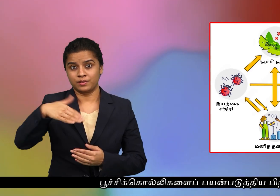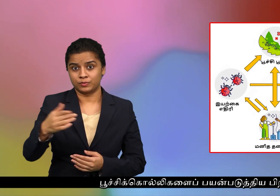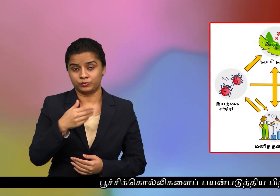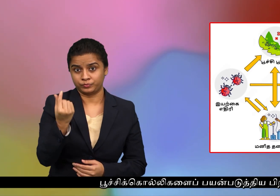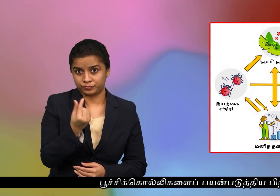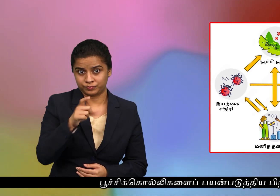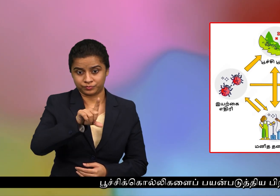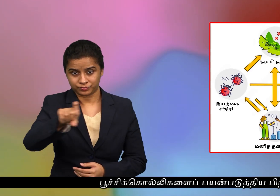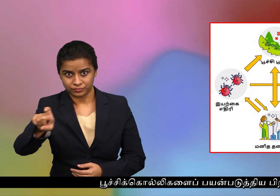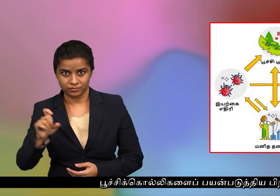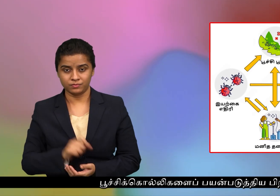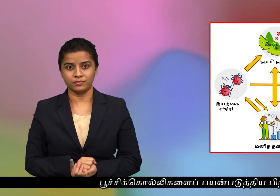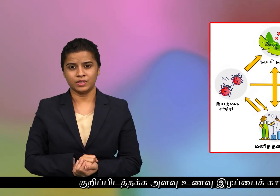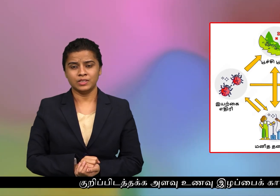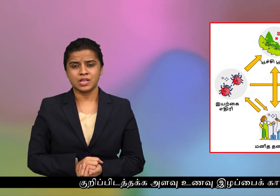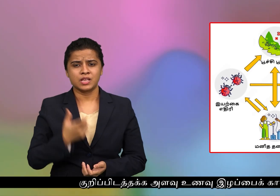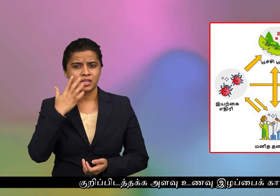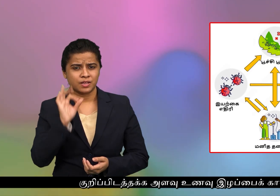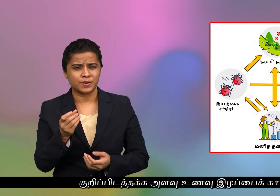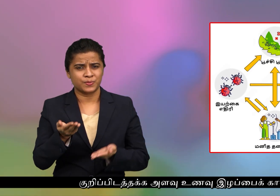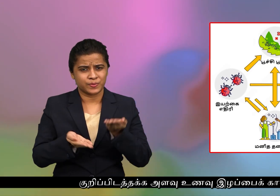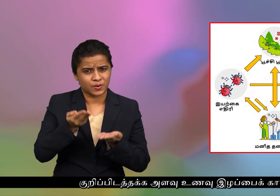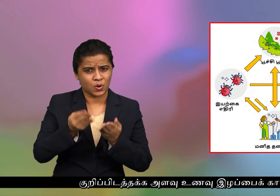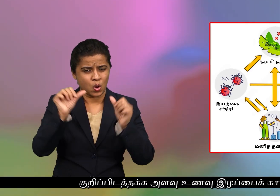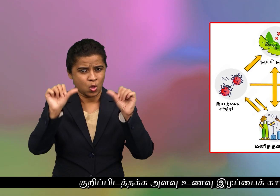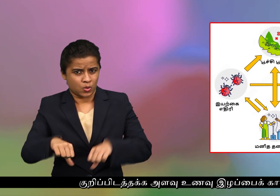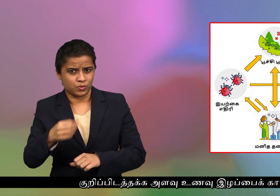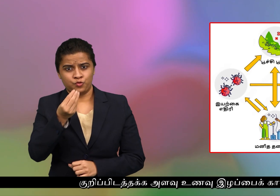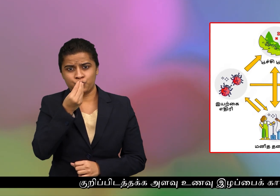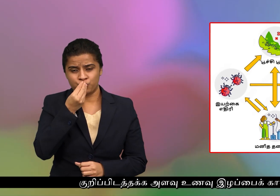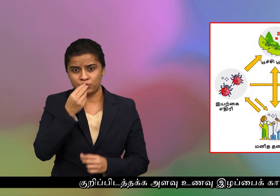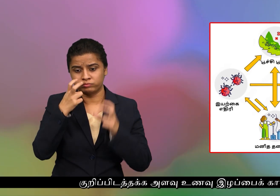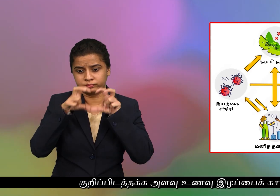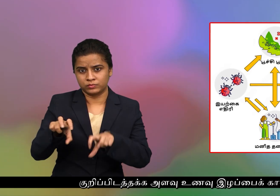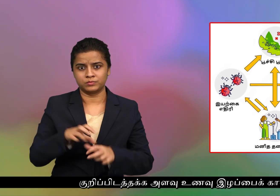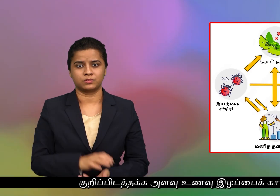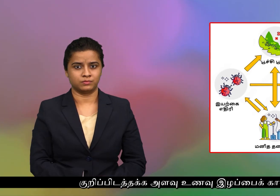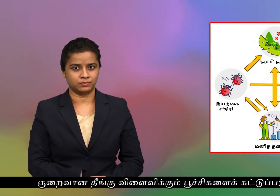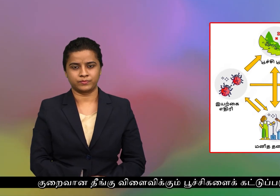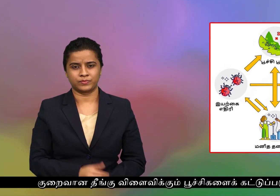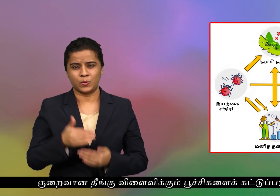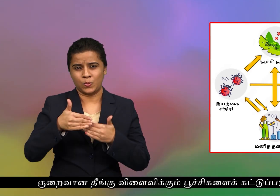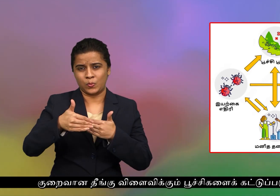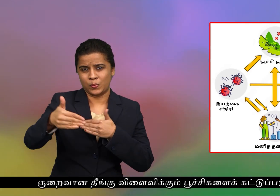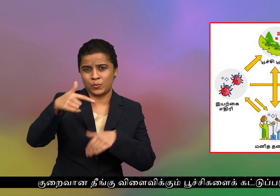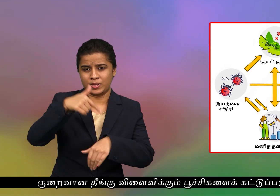பூச்சிக்கொல்லிகளை பயன்படுத்திய பிறகு குறிப்பிடத்தக்க அளவு உணவு இழப்பை காணலாம். குறைவான தீங்கு